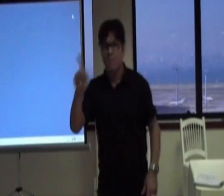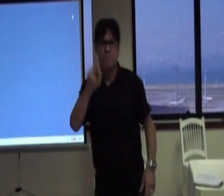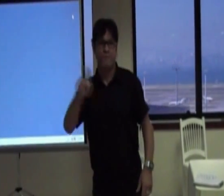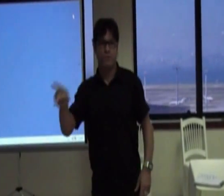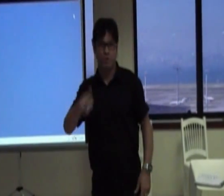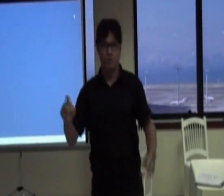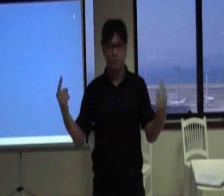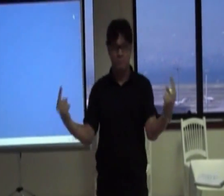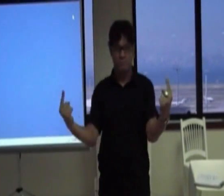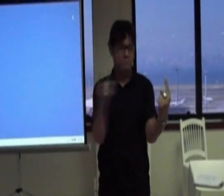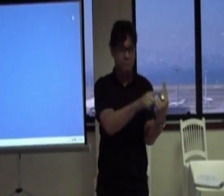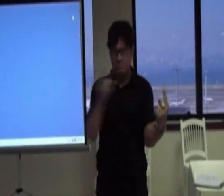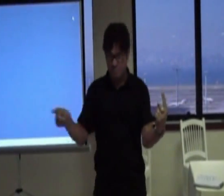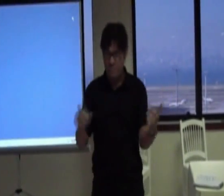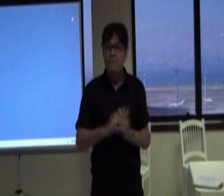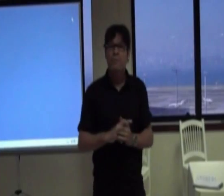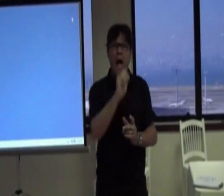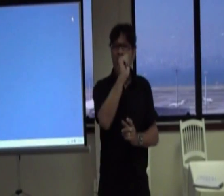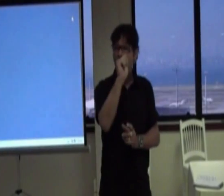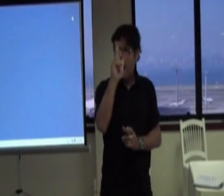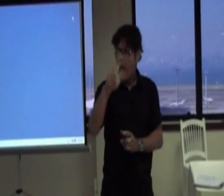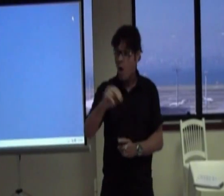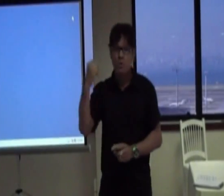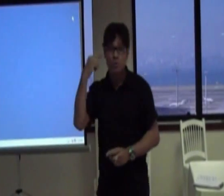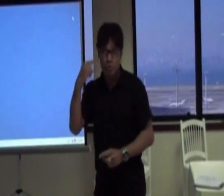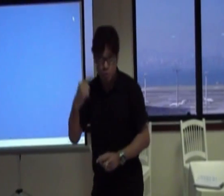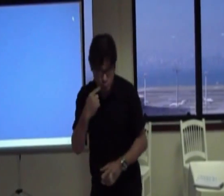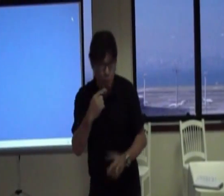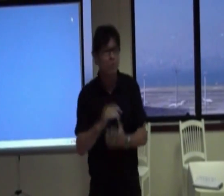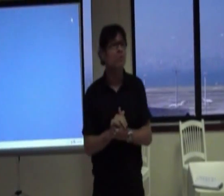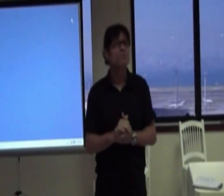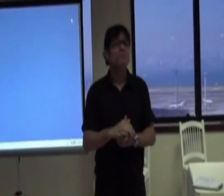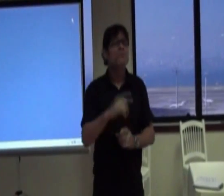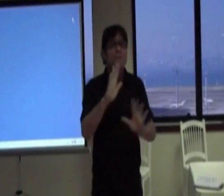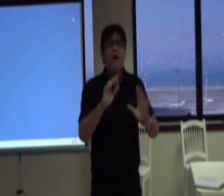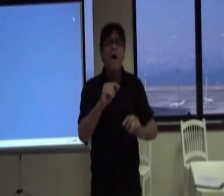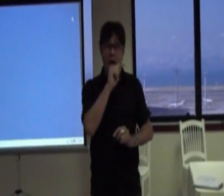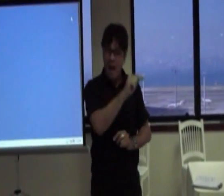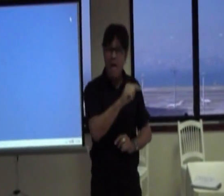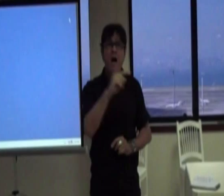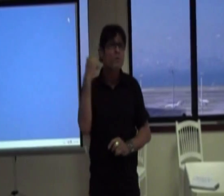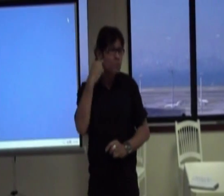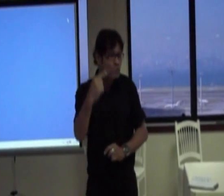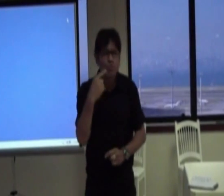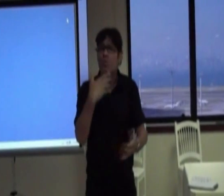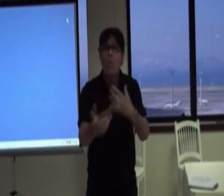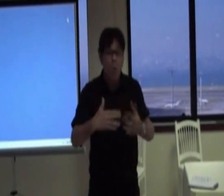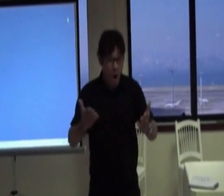aluno surdo e a segunda questão é sobre o professor. Como se dá essa relação? O aluno surdo, ele,